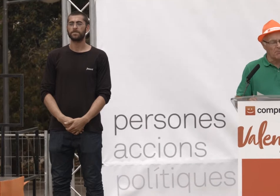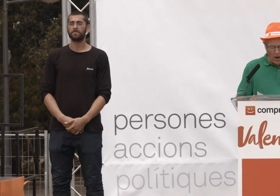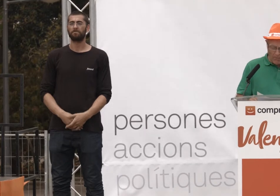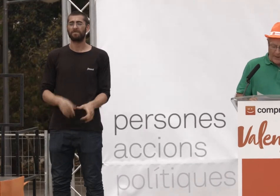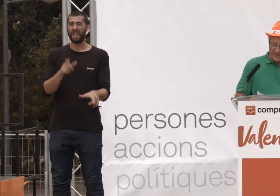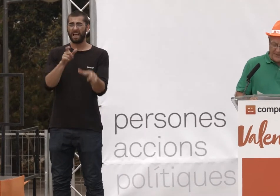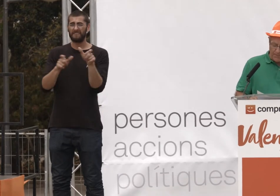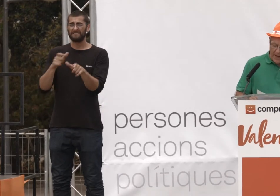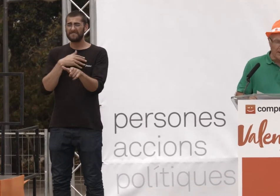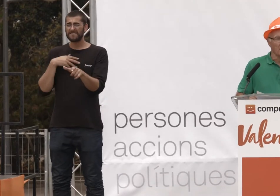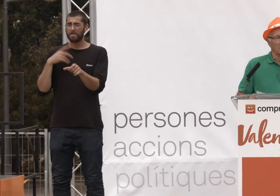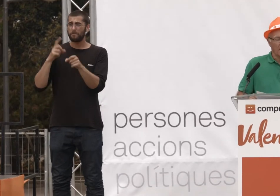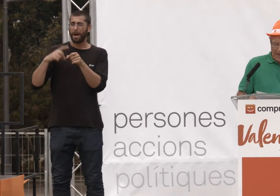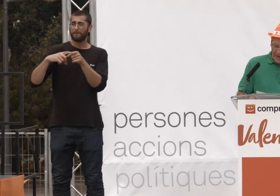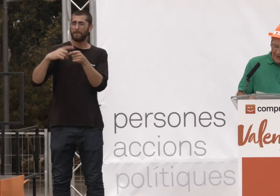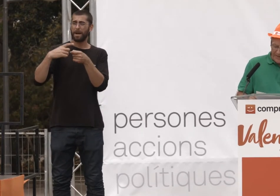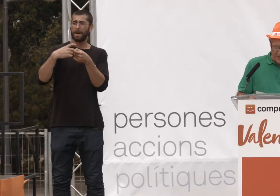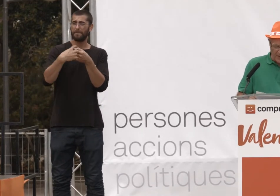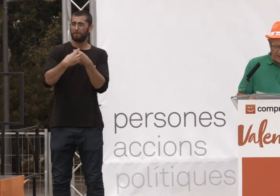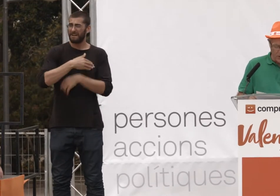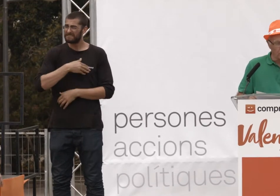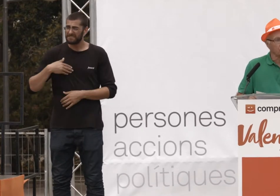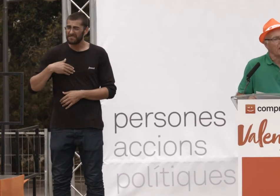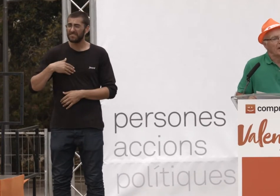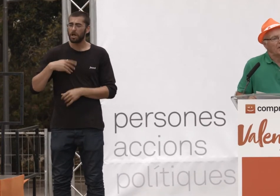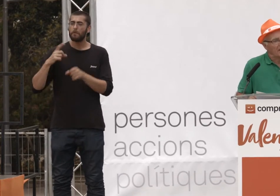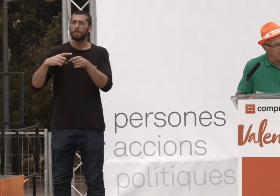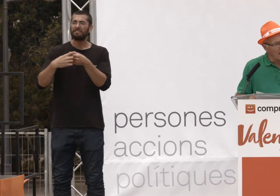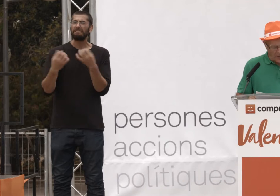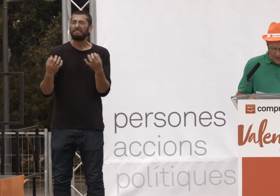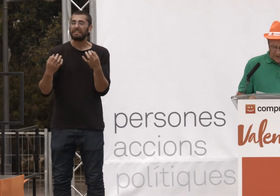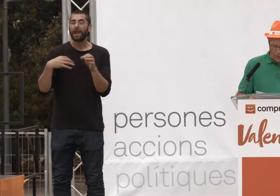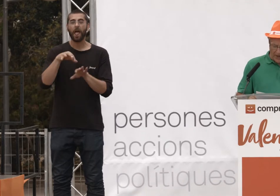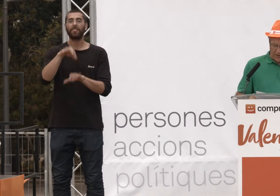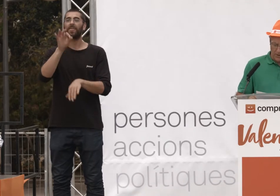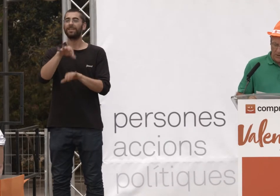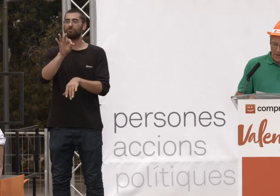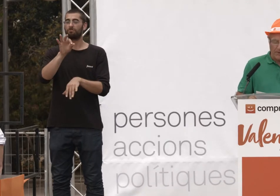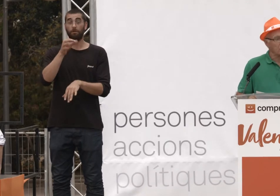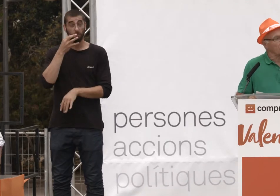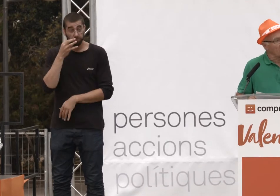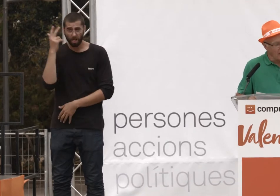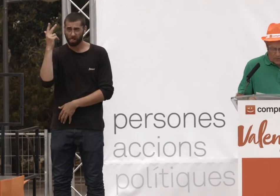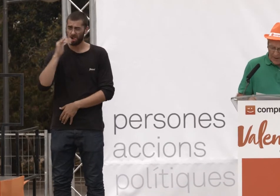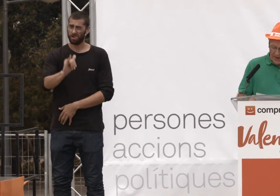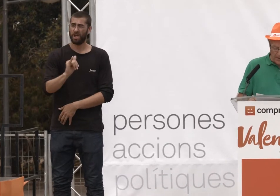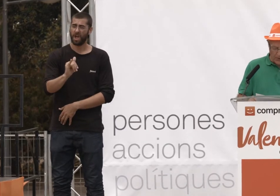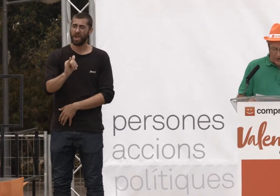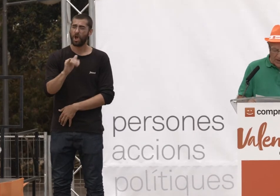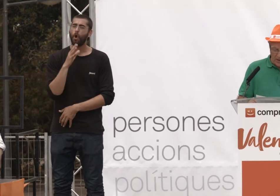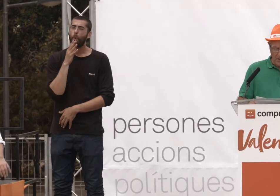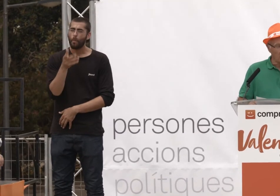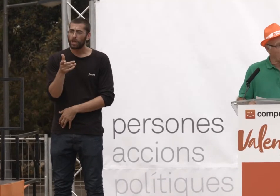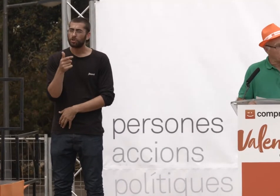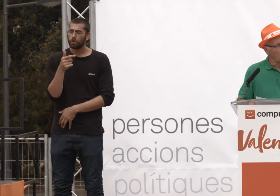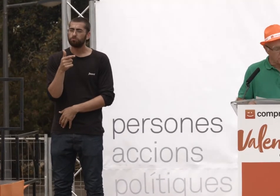La gent vol participar en la presa de decisions i està en el seu dret. Per això hem dedicat una part